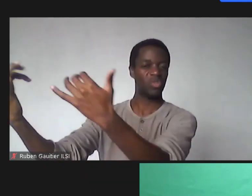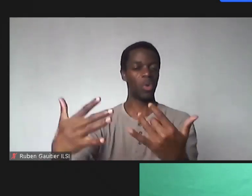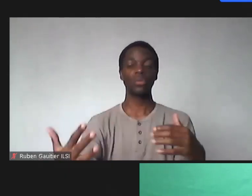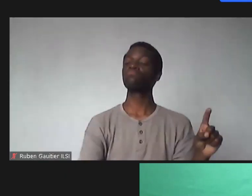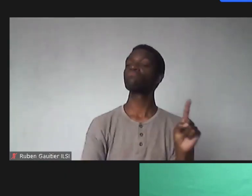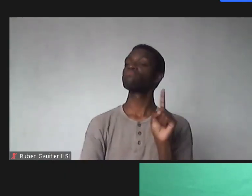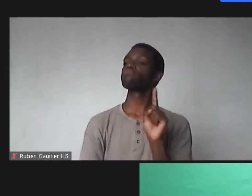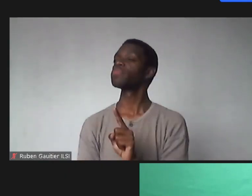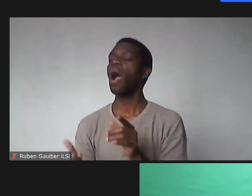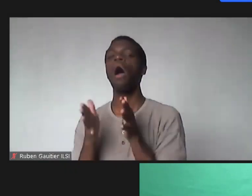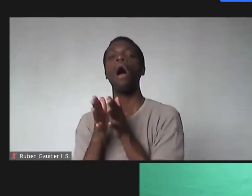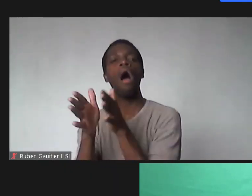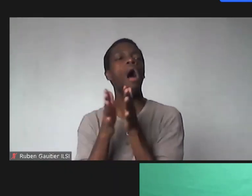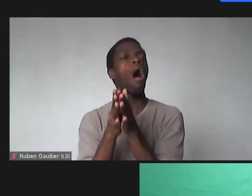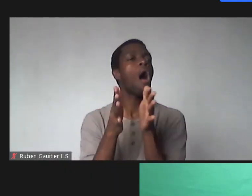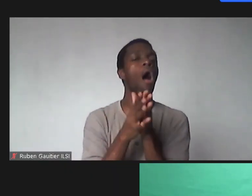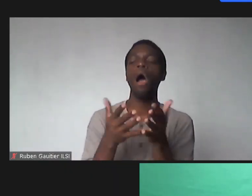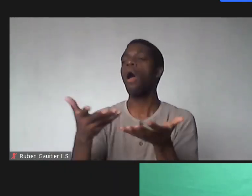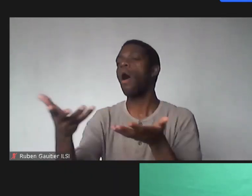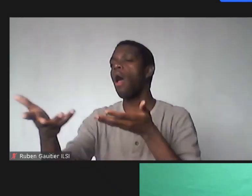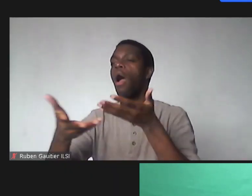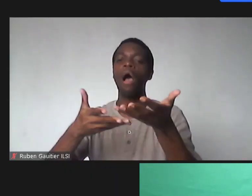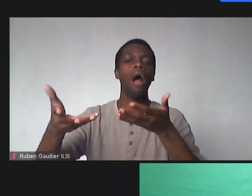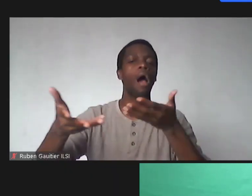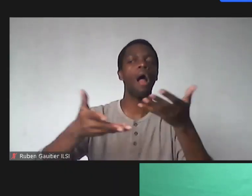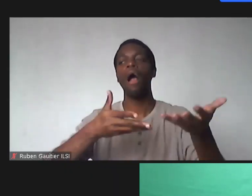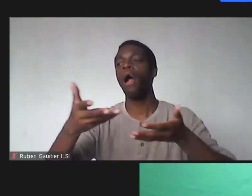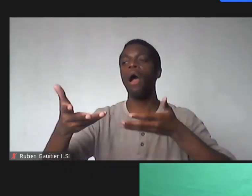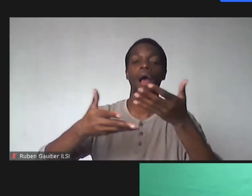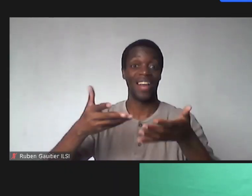Brasil estamos muy mal con esto, tenemos que caminar mucho